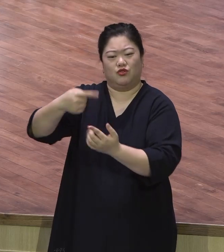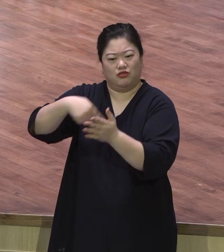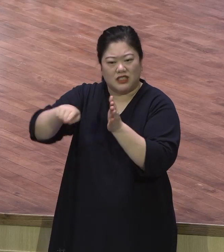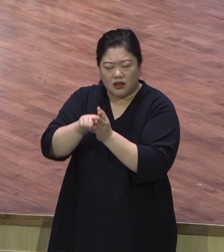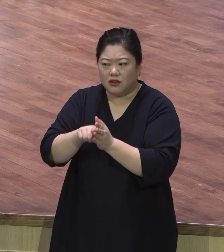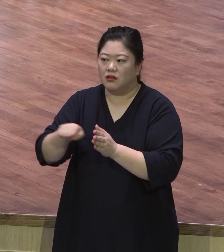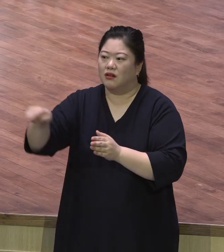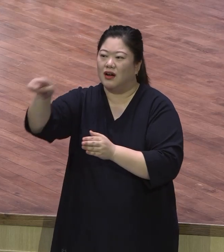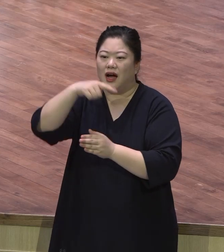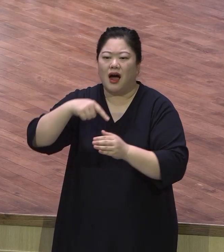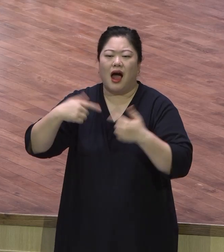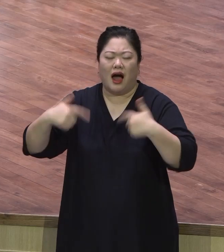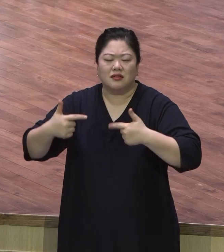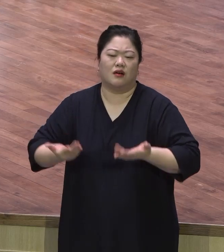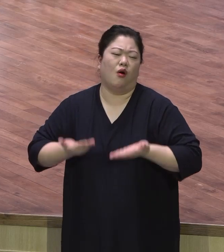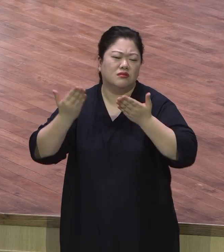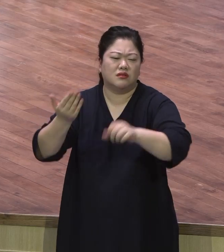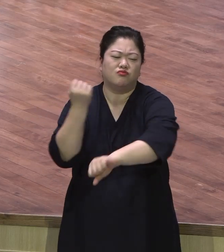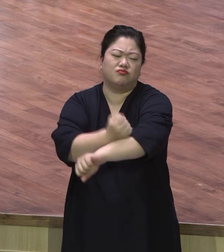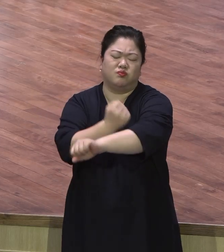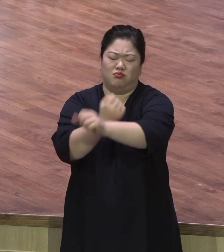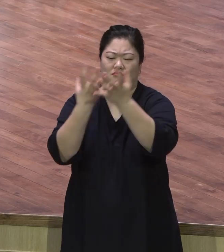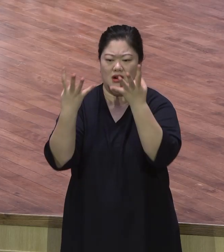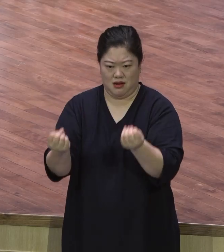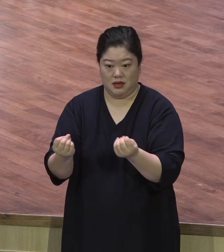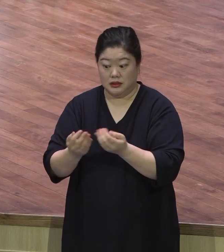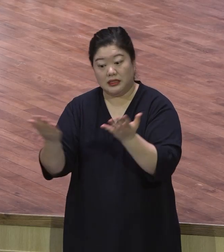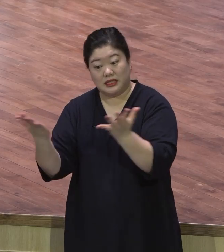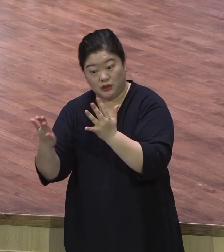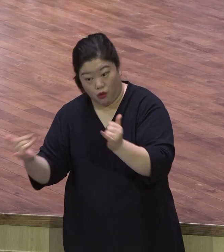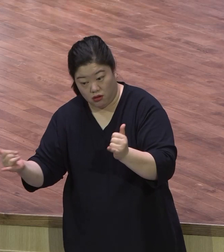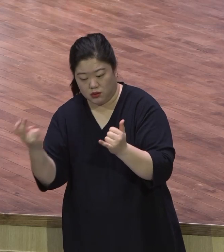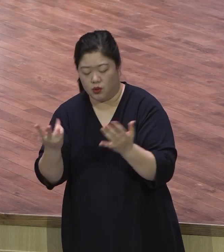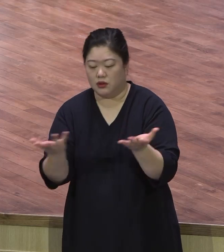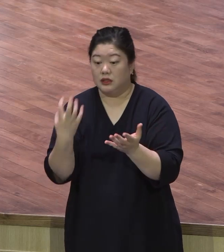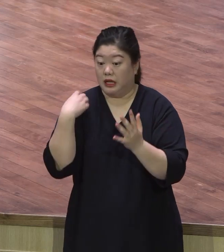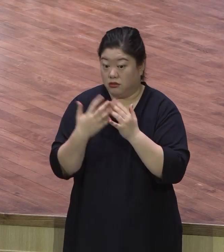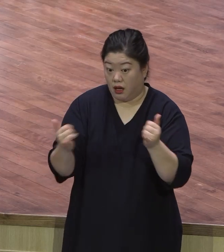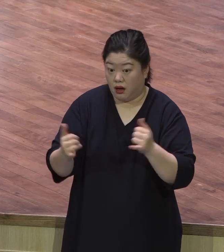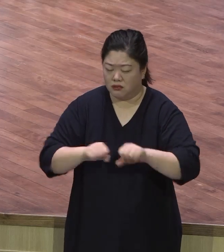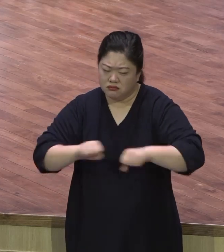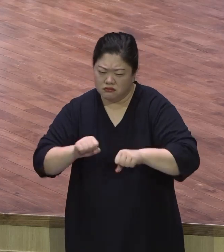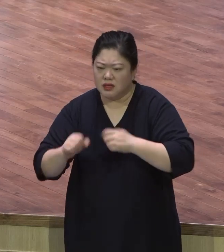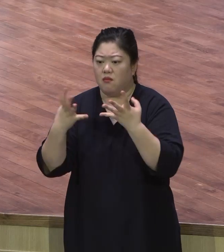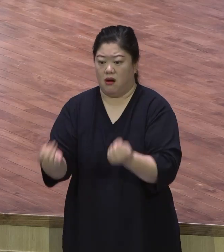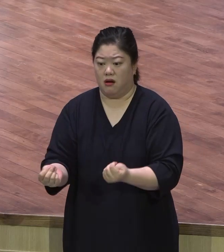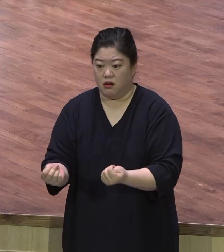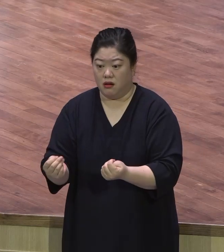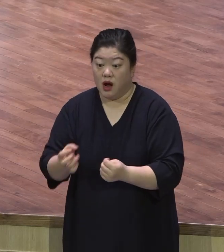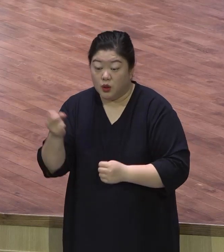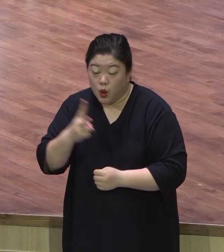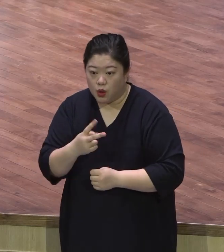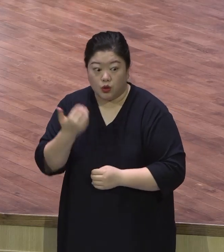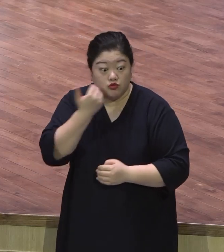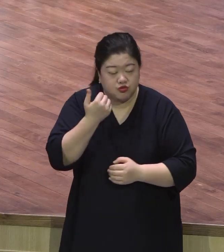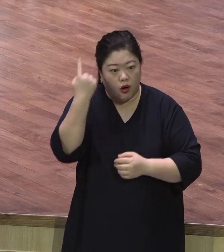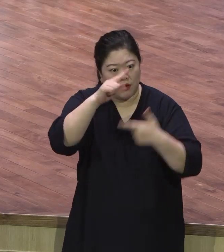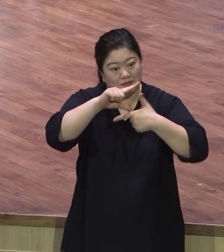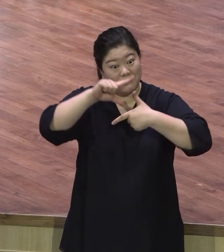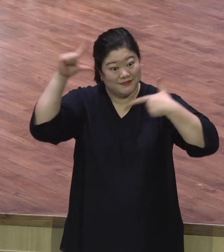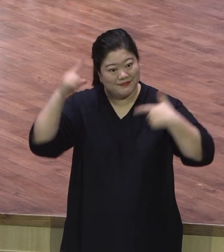많이 있습니다. 제가 감동받을 때가 한두 번이 아니에요. 정말 진심으로 교회를 위해서 아무도 안 봐. 보는 사람도 없고 아는 사람도 없는데 그